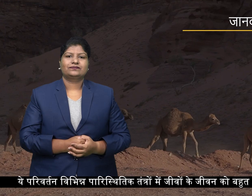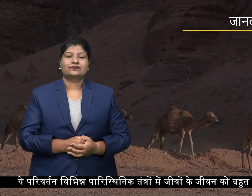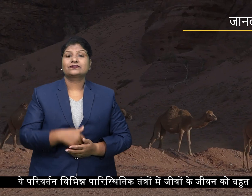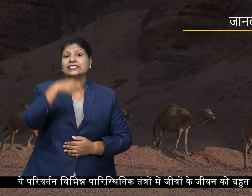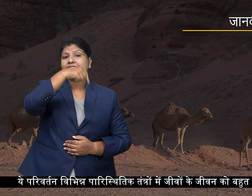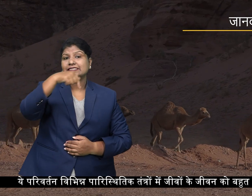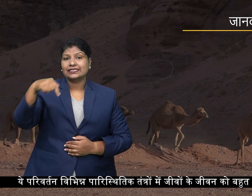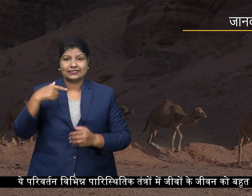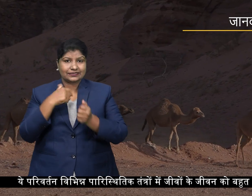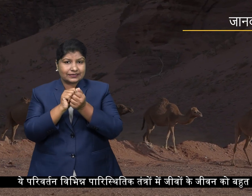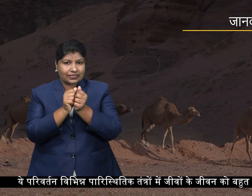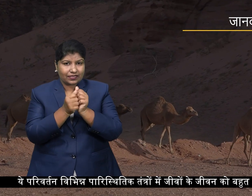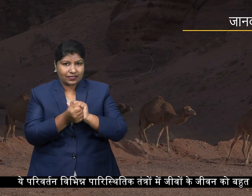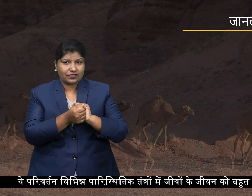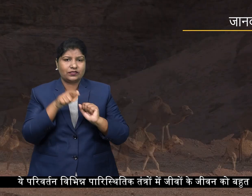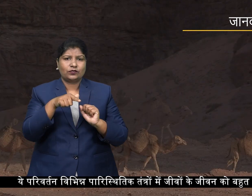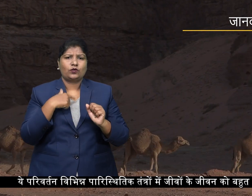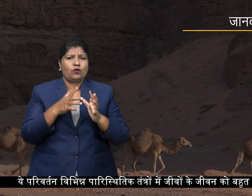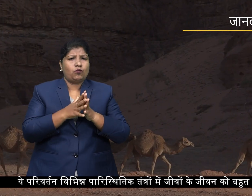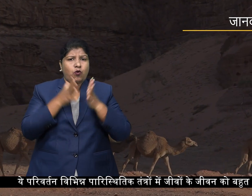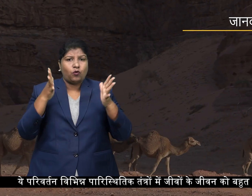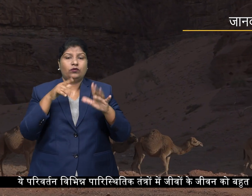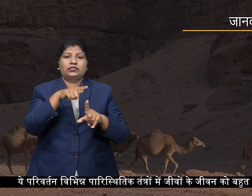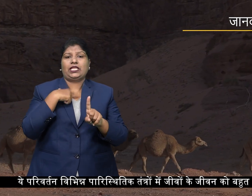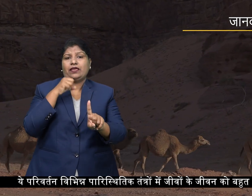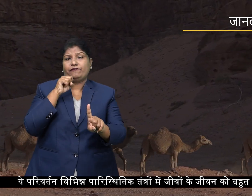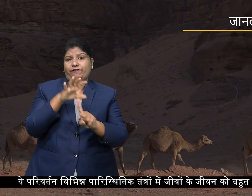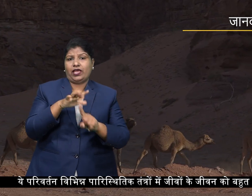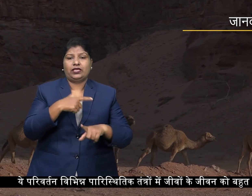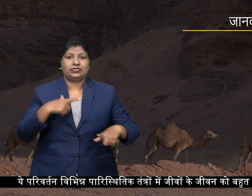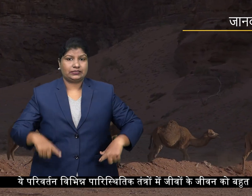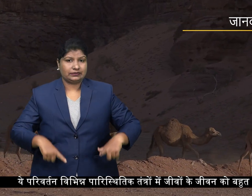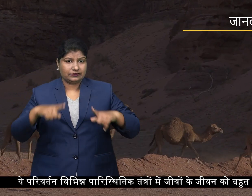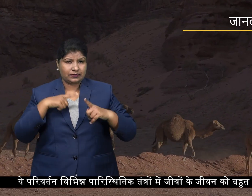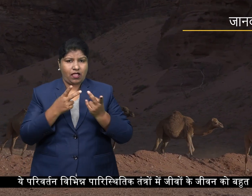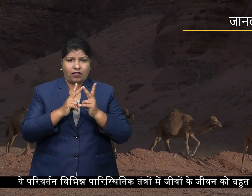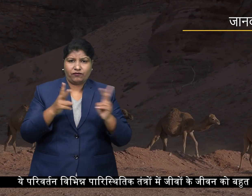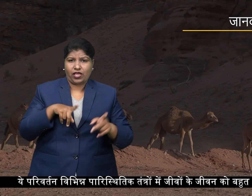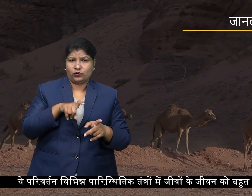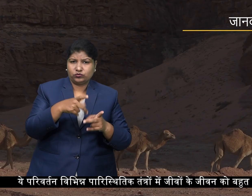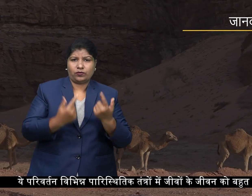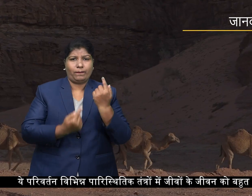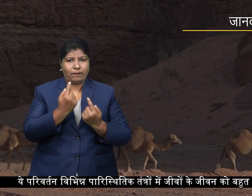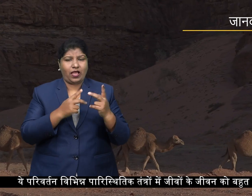ये परिवर्तन विभिन्न पारिस्थितिकी तंत्रों में जीवों के जीवन को